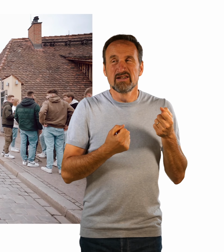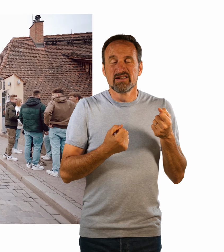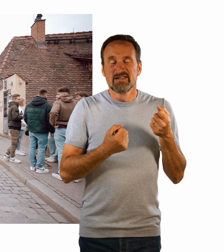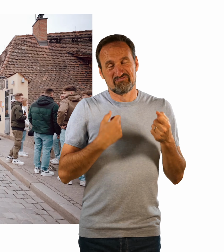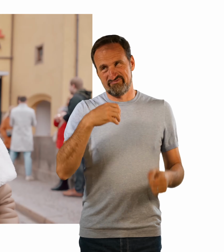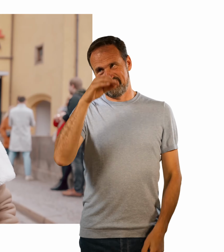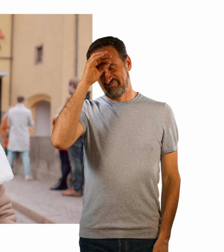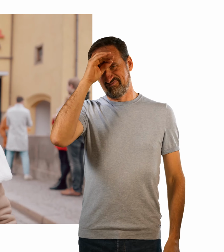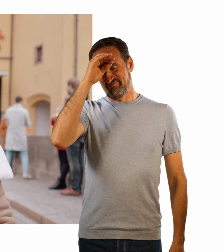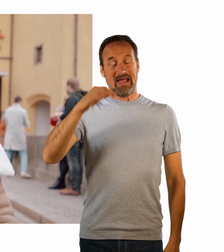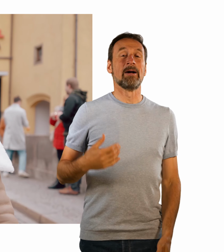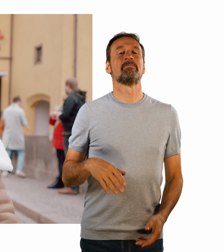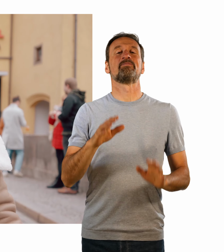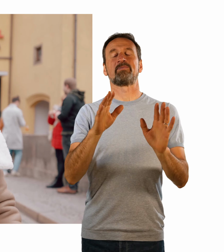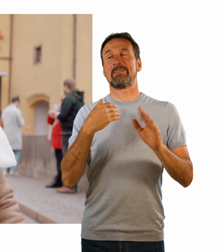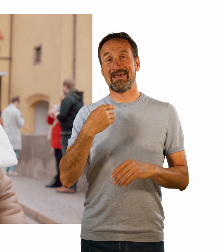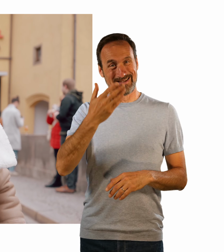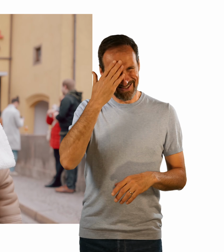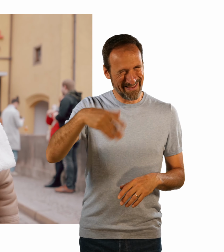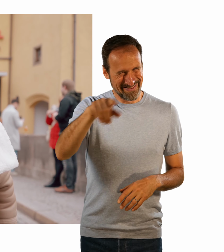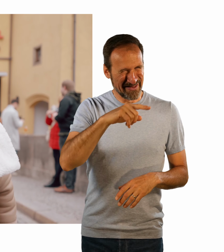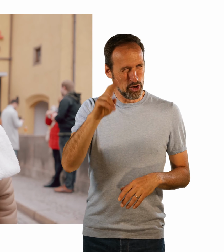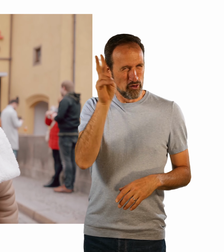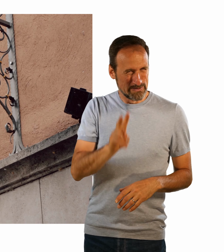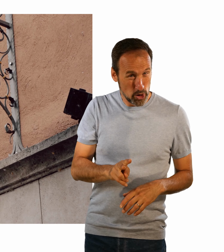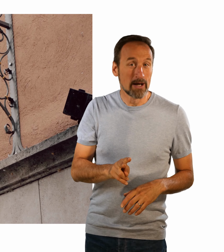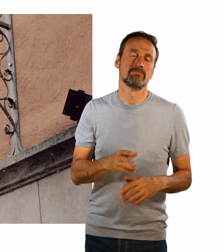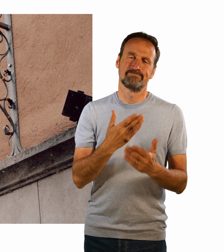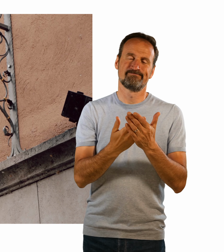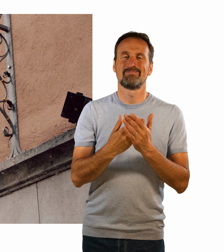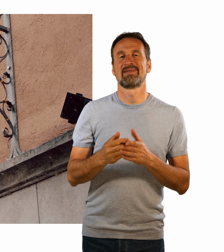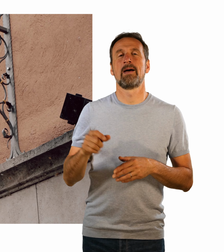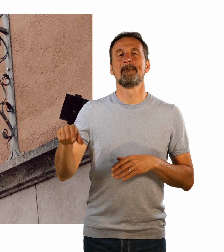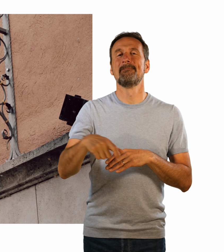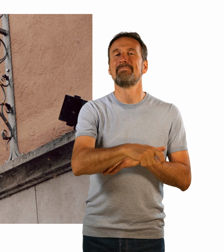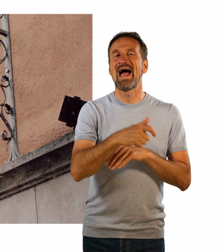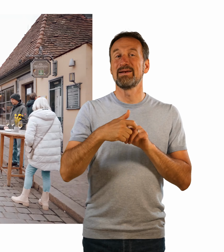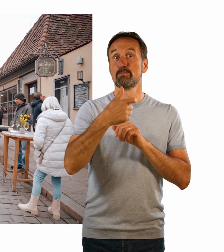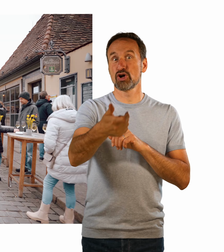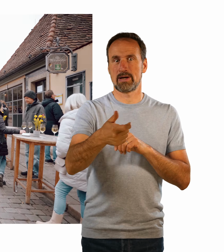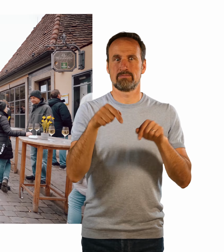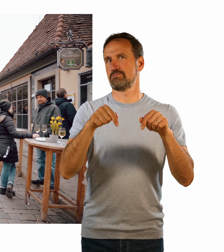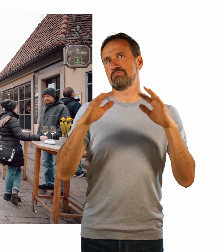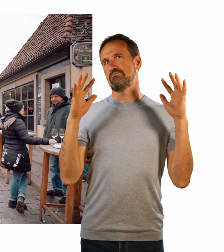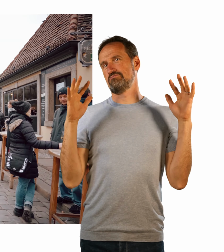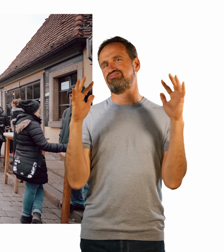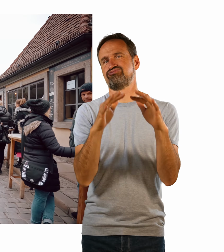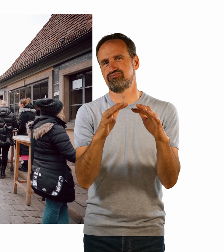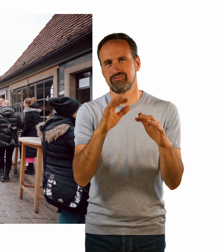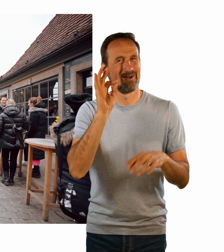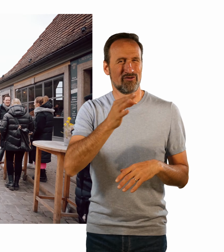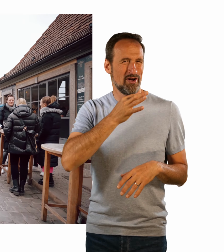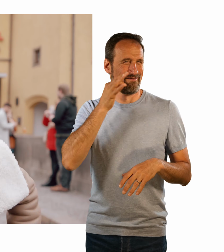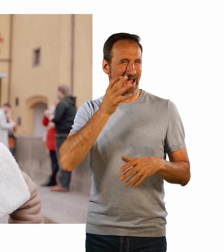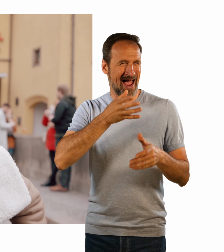Wenn man sich jetzt mit Würzburg auskennt, dann weiß man, dass die Mainbrücke der Hotspot ist in Würzburg und in der Umgebung überhaupt,